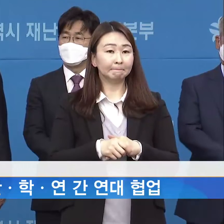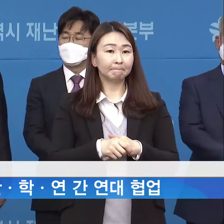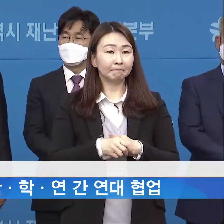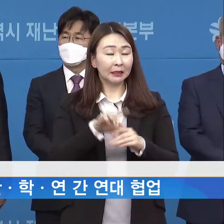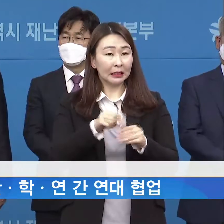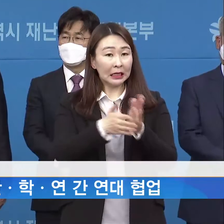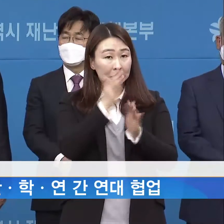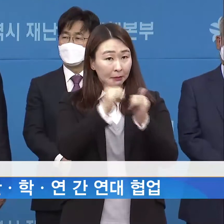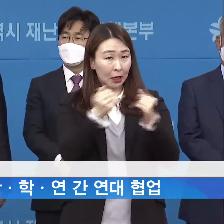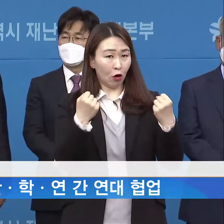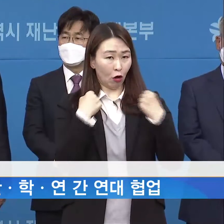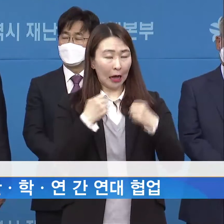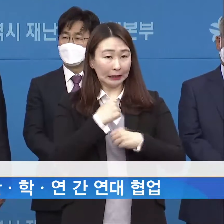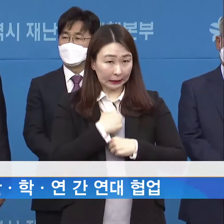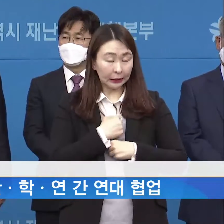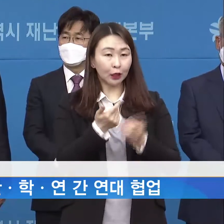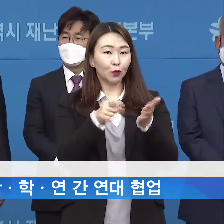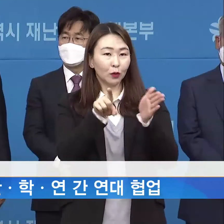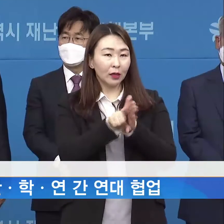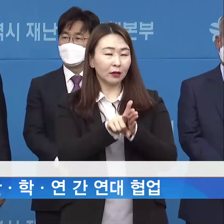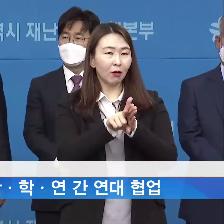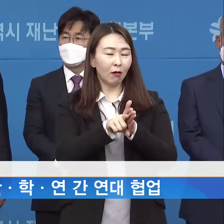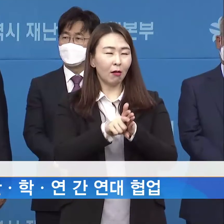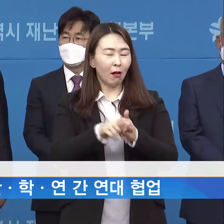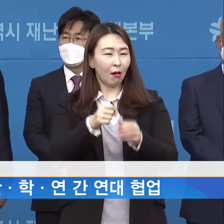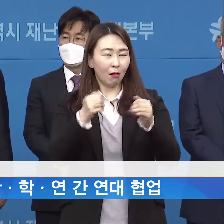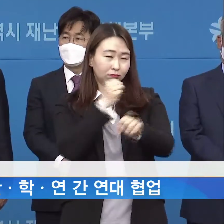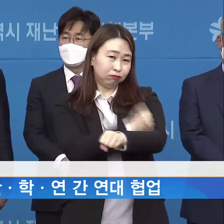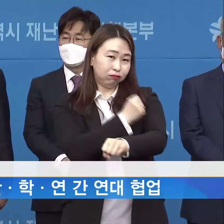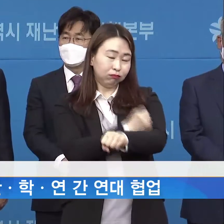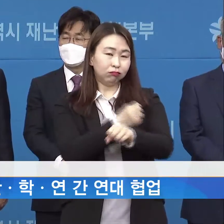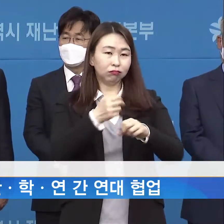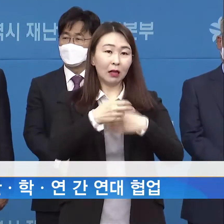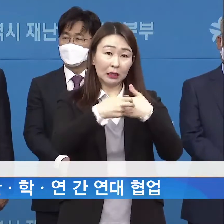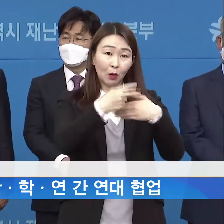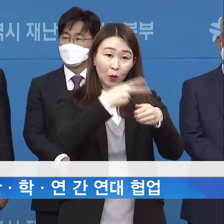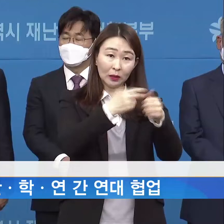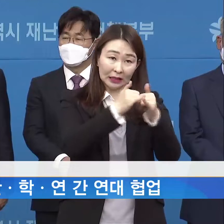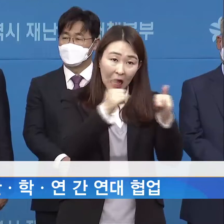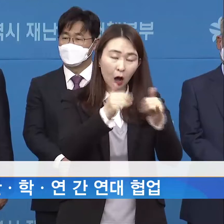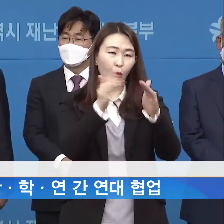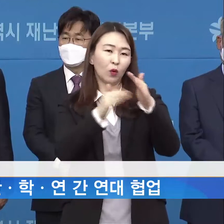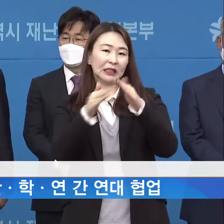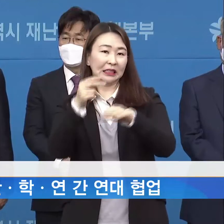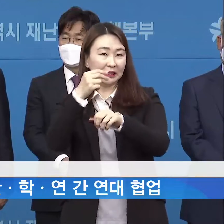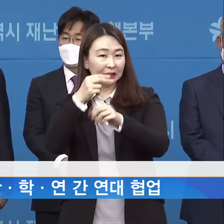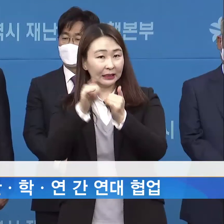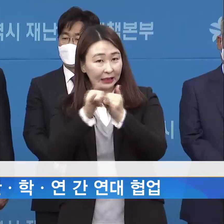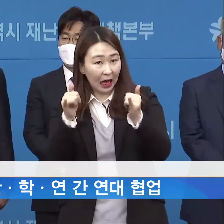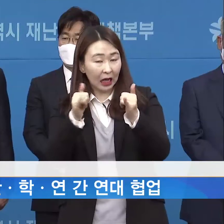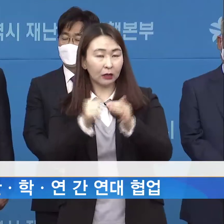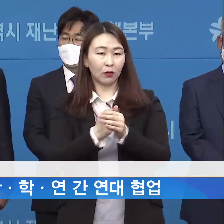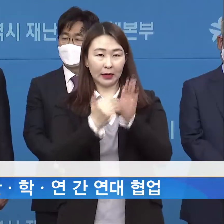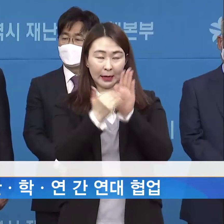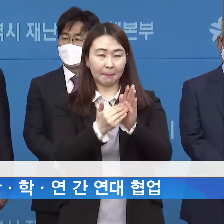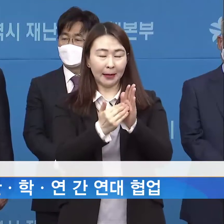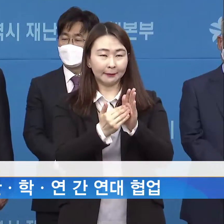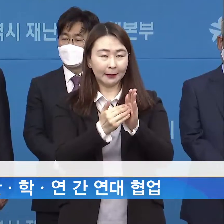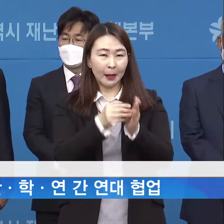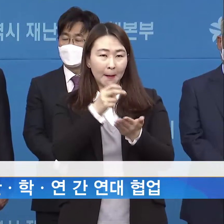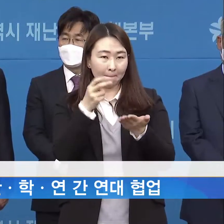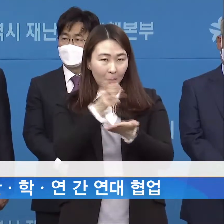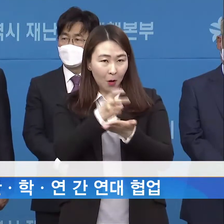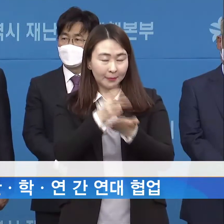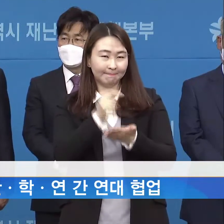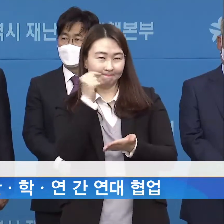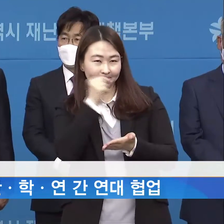이는 시민 건강을 지키기 위해 일선에서 애쓴 의료진과 공직자 그리고 예방수칙을 적극